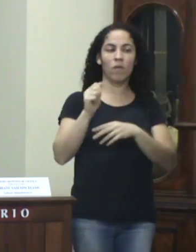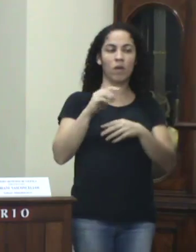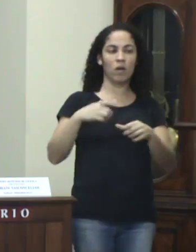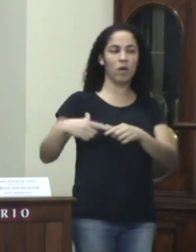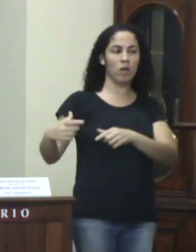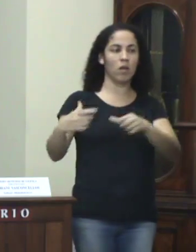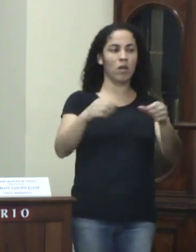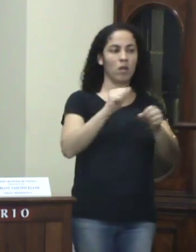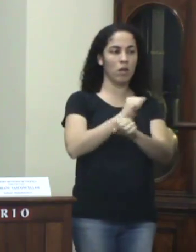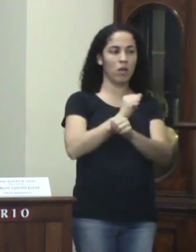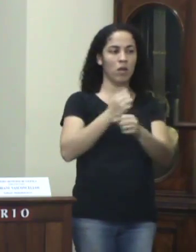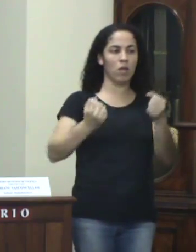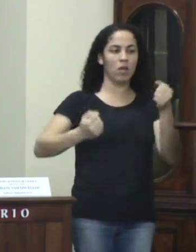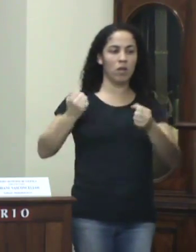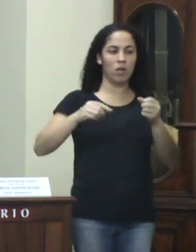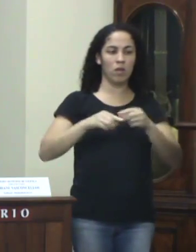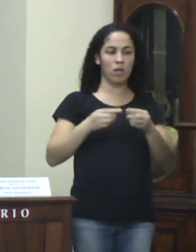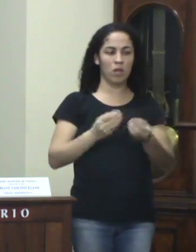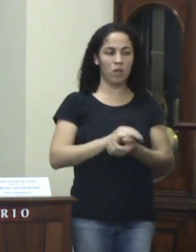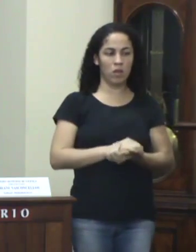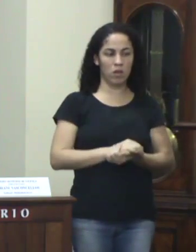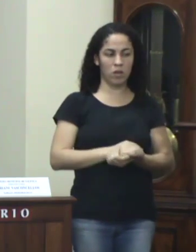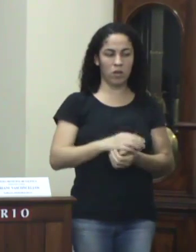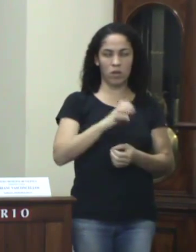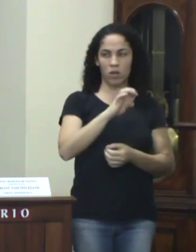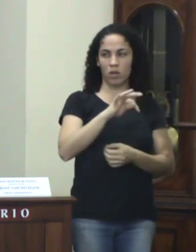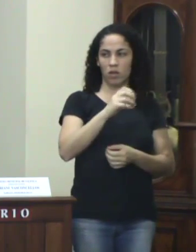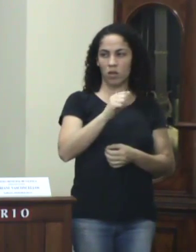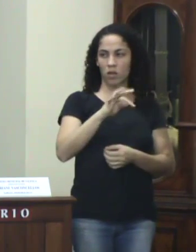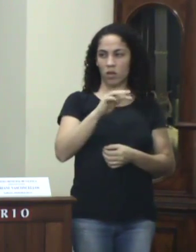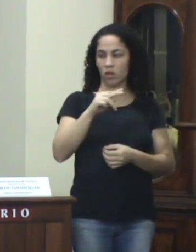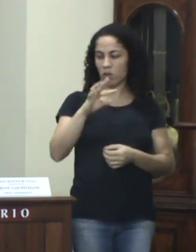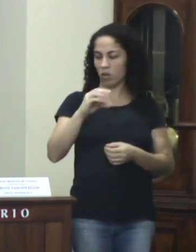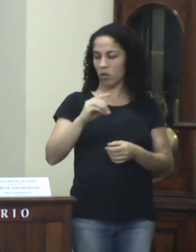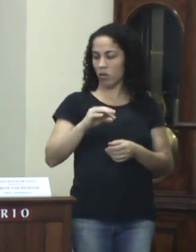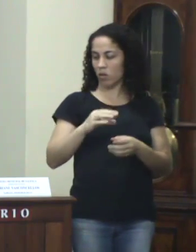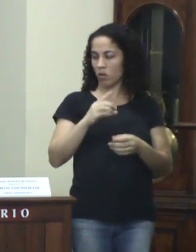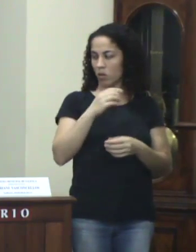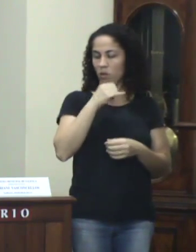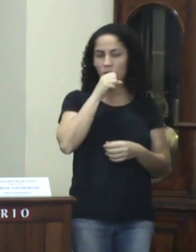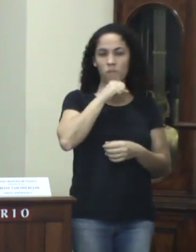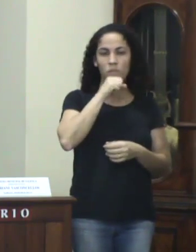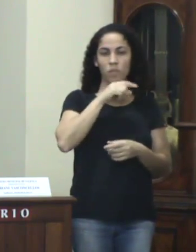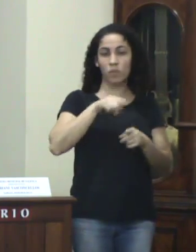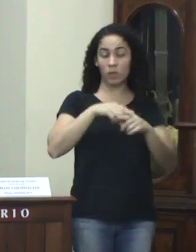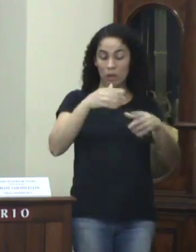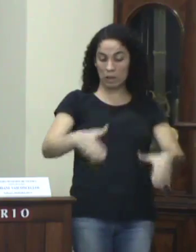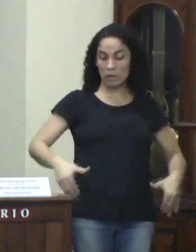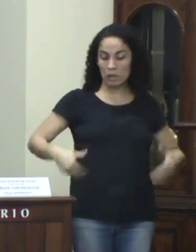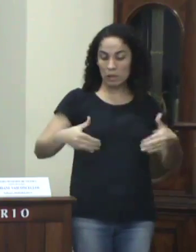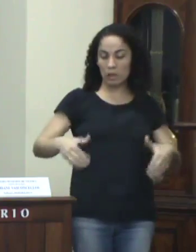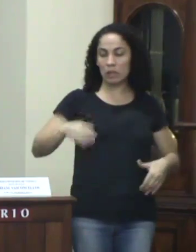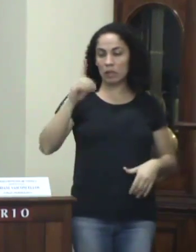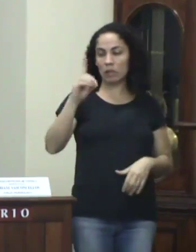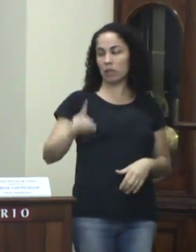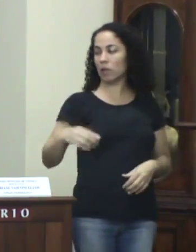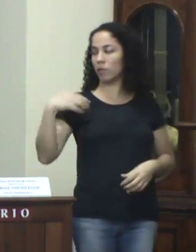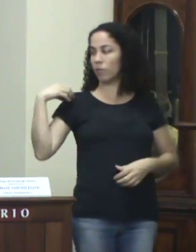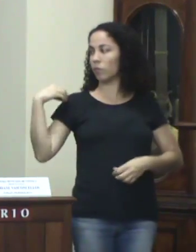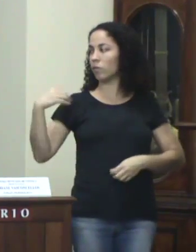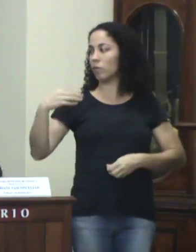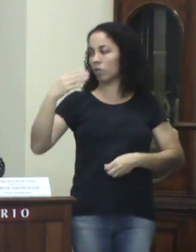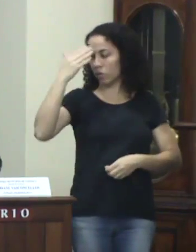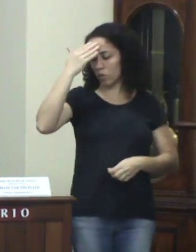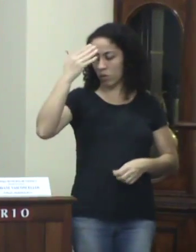rotativo, o vereador requer que seja cumprido o Estatuto do Idoso e o Estatuto do Deficiente, conforme direitos estipulados por essas. Sala